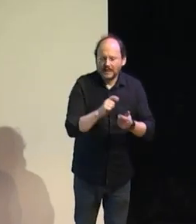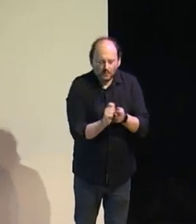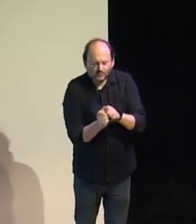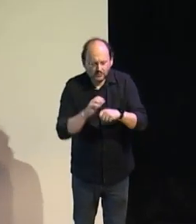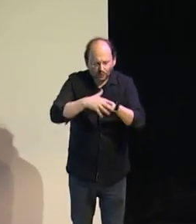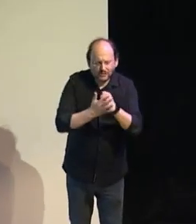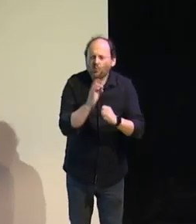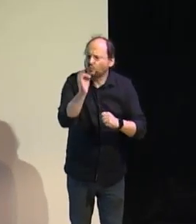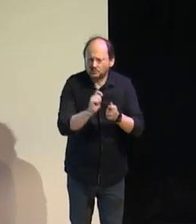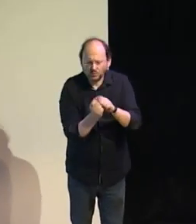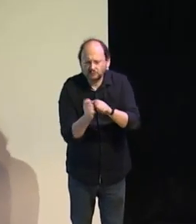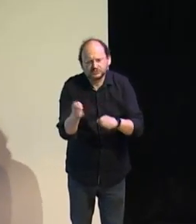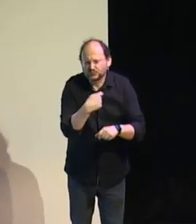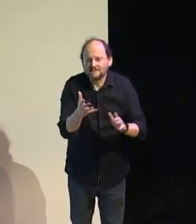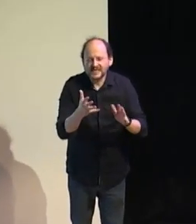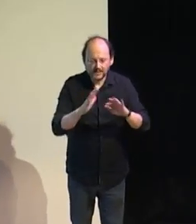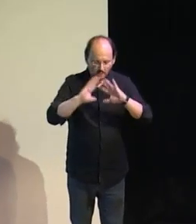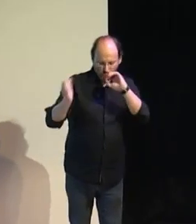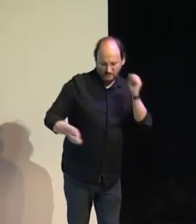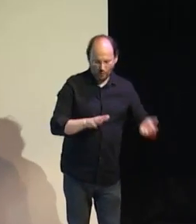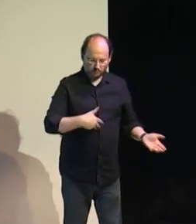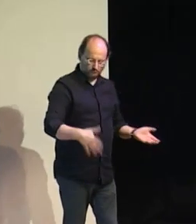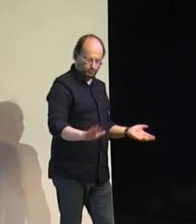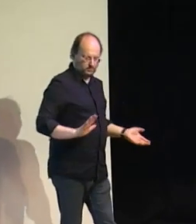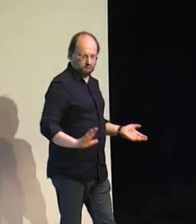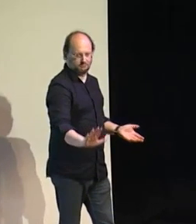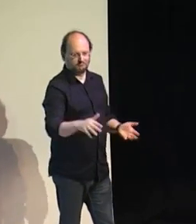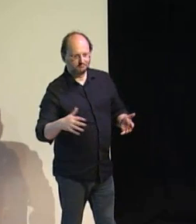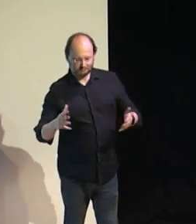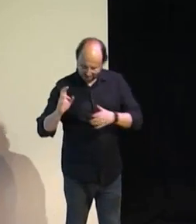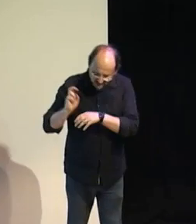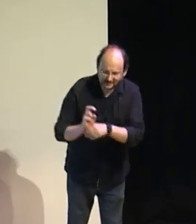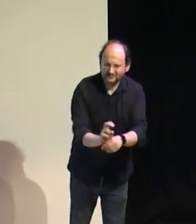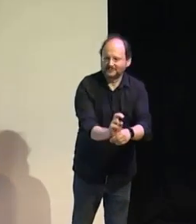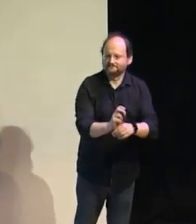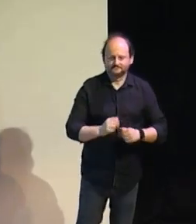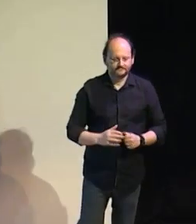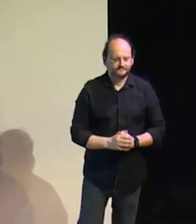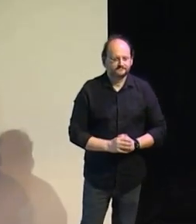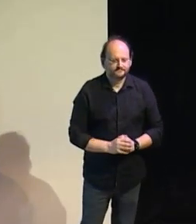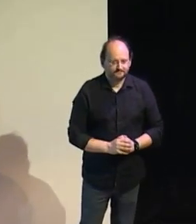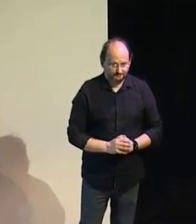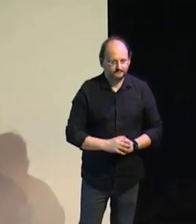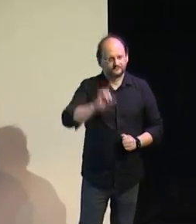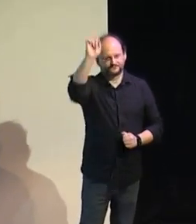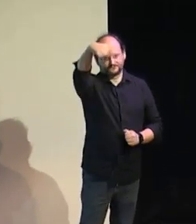encore jusqu'à aujourd'hui. Il y a des modifications de configuration, bien sûr, dans les signes entre aujourd'hui et ce qu'on faisait avant. Mais la dynamique du mouvement est